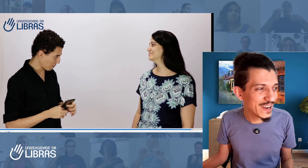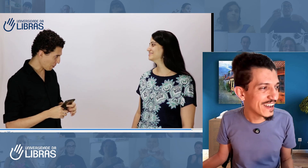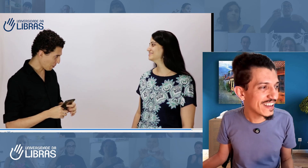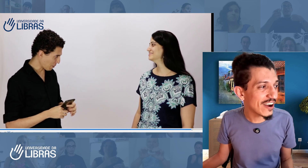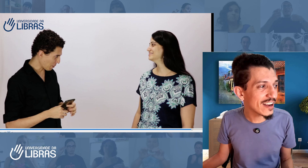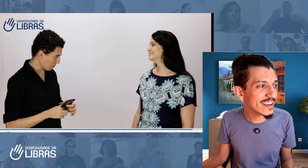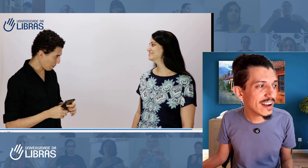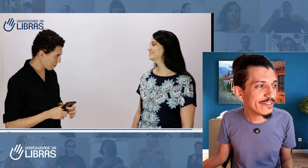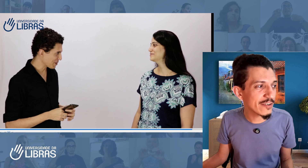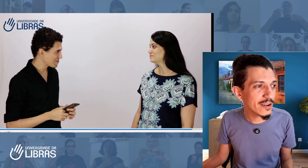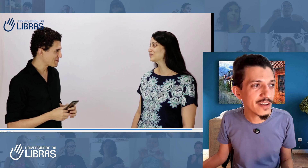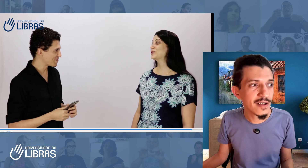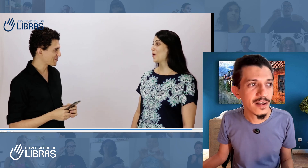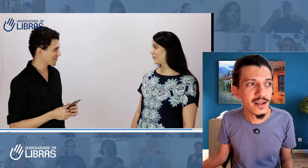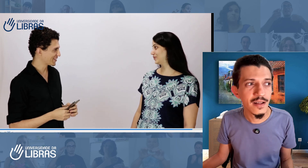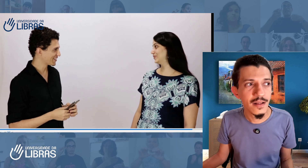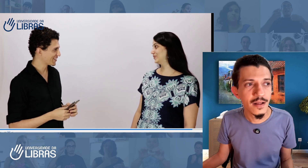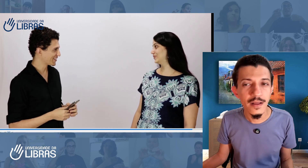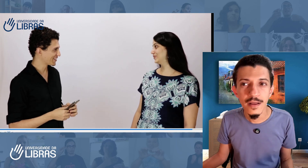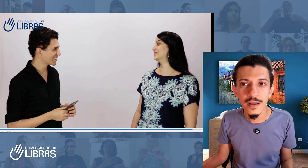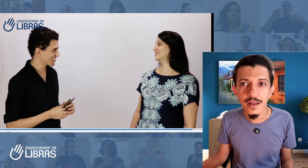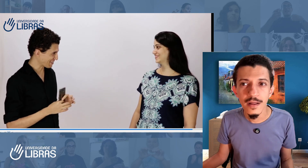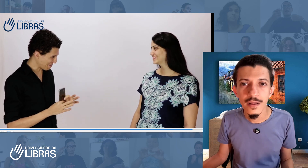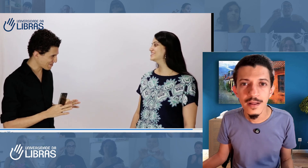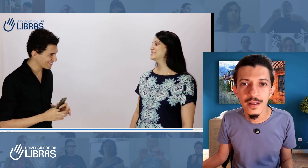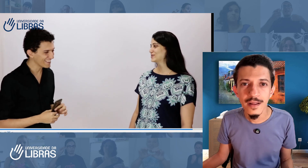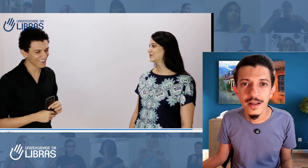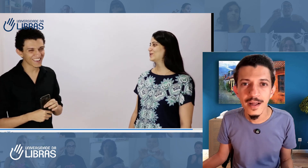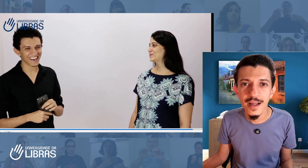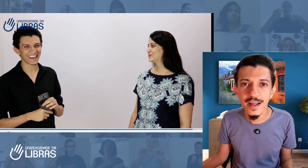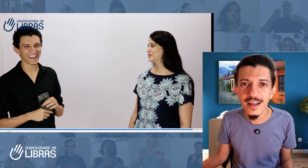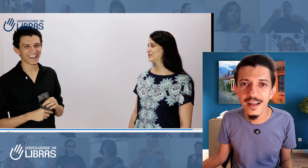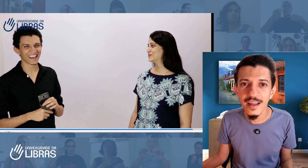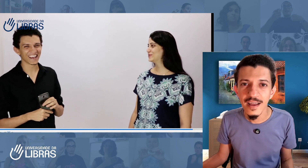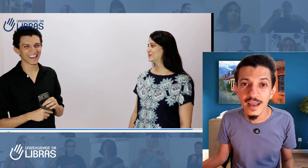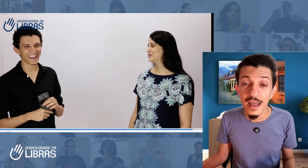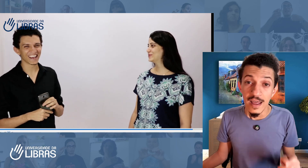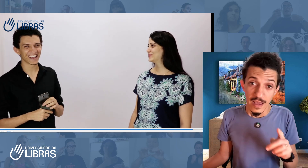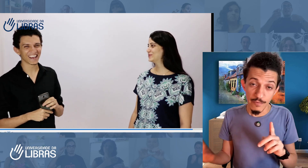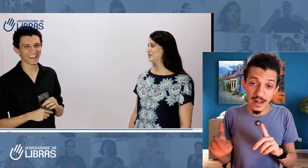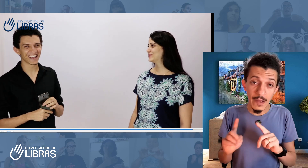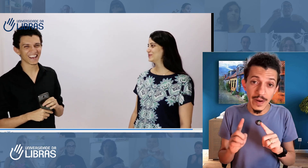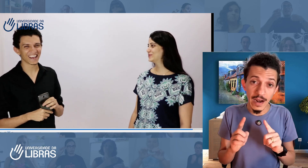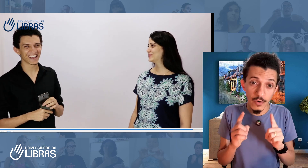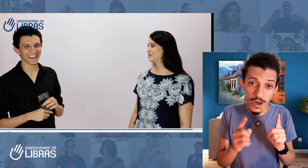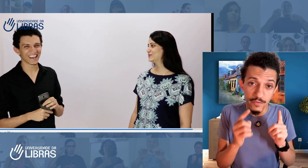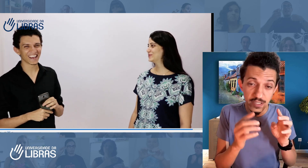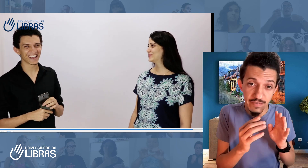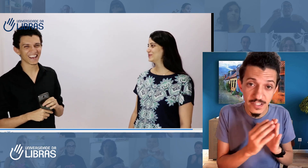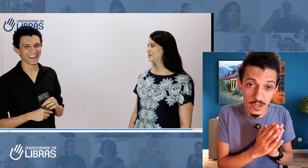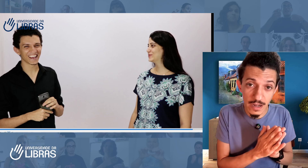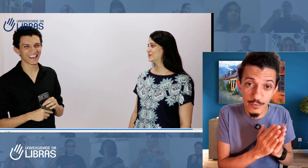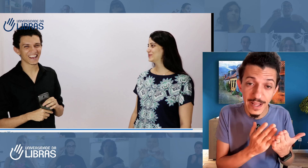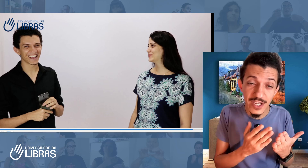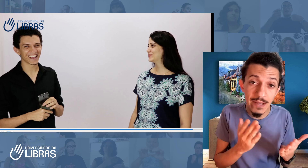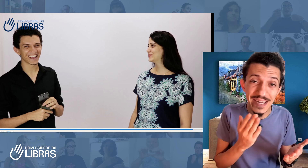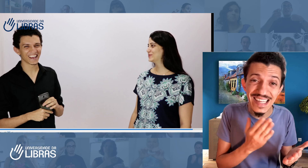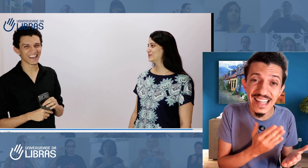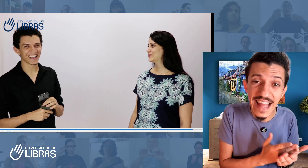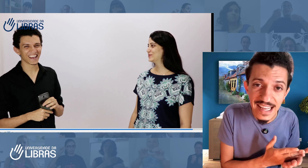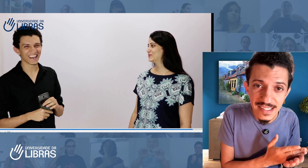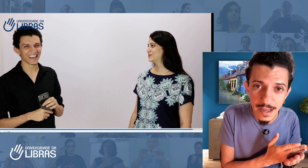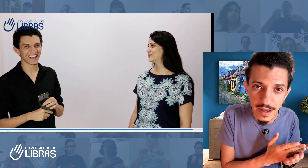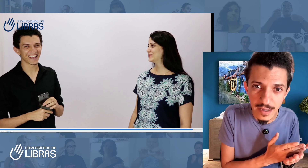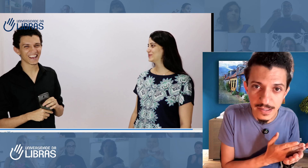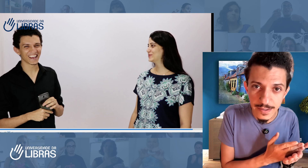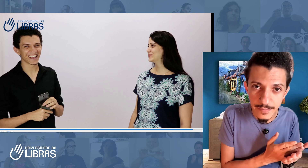Percebeu? E olha o que ela falou. Top. Top. Ok. Eu falei para ela, Luana, você vai se tornar fluente em Libras em